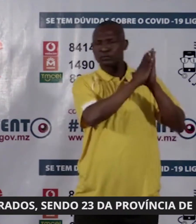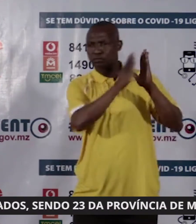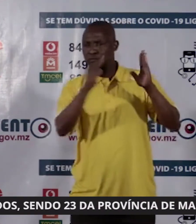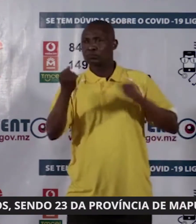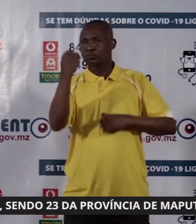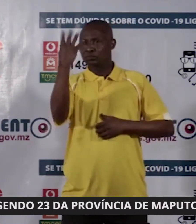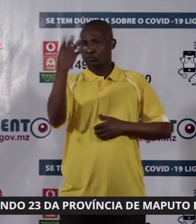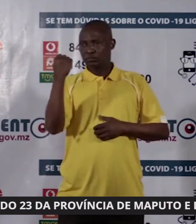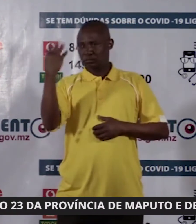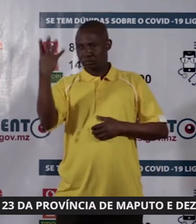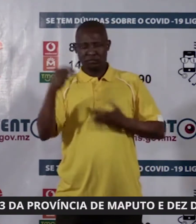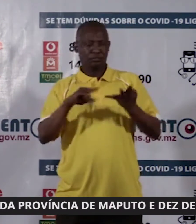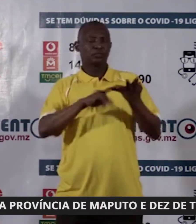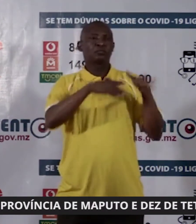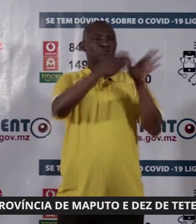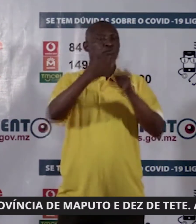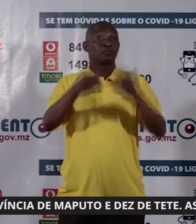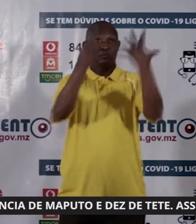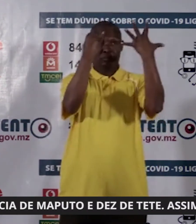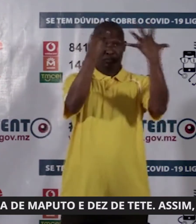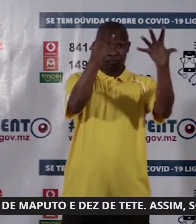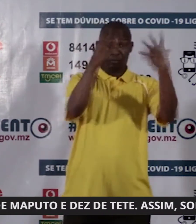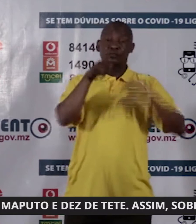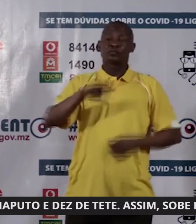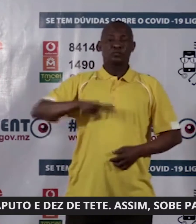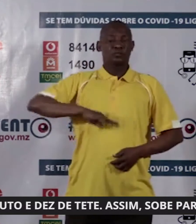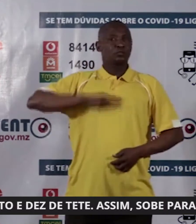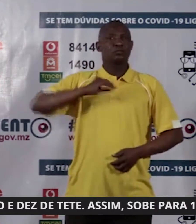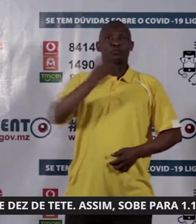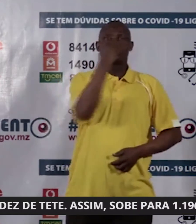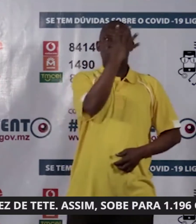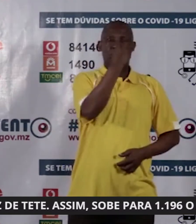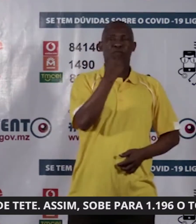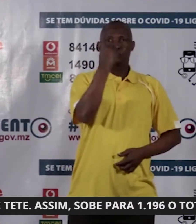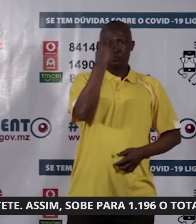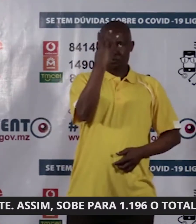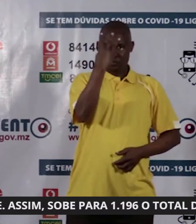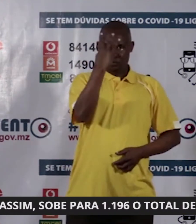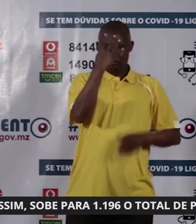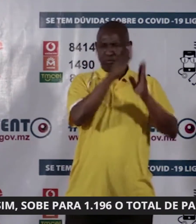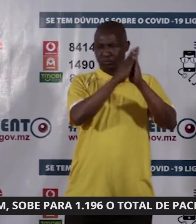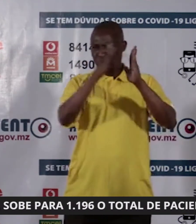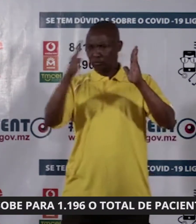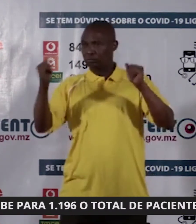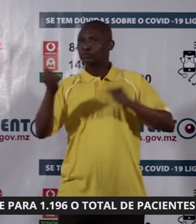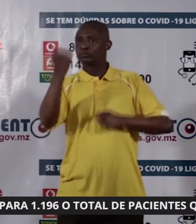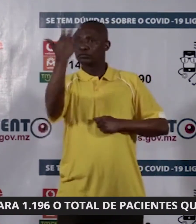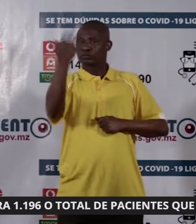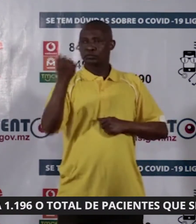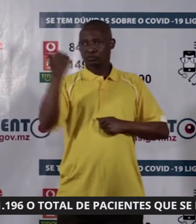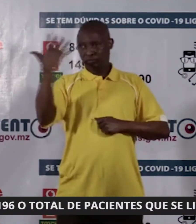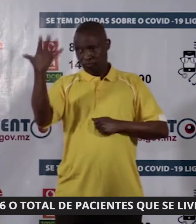faixa de 45 a 54 anos, na faixa de 55 a 64, 2 e acima